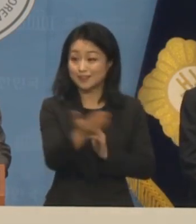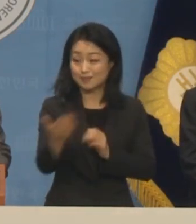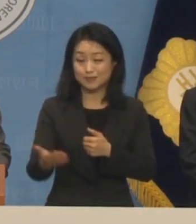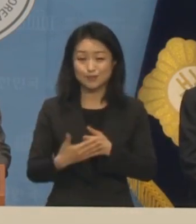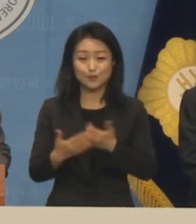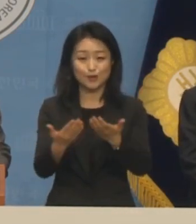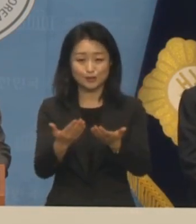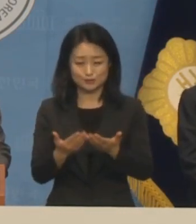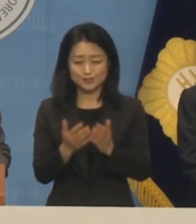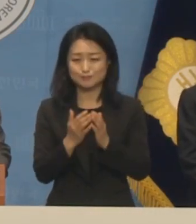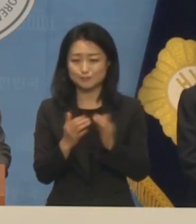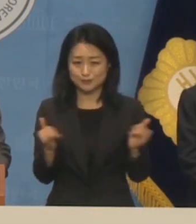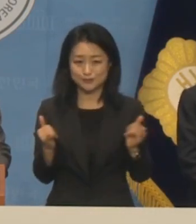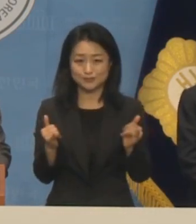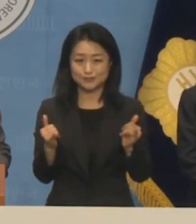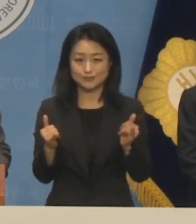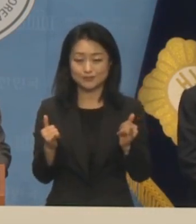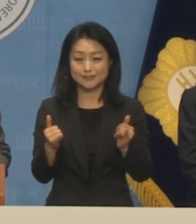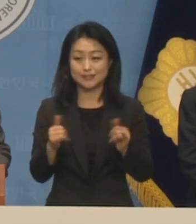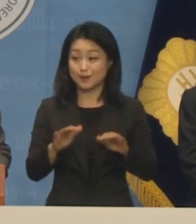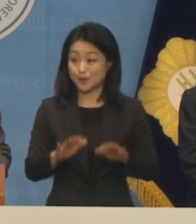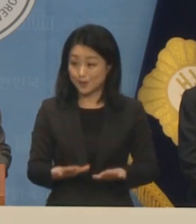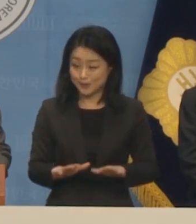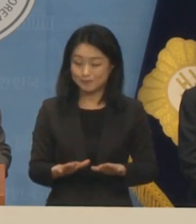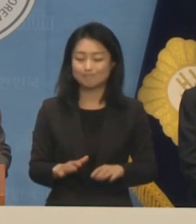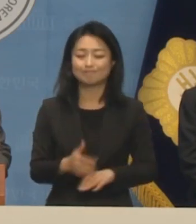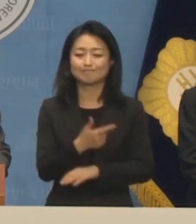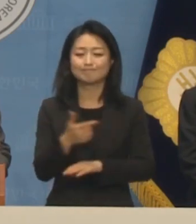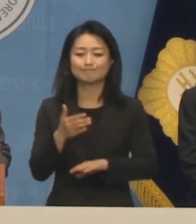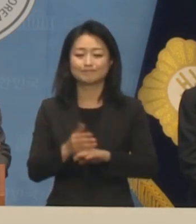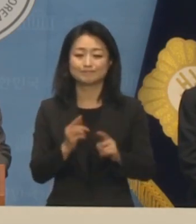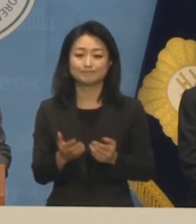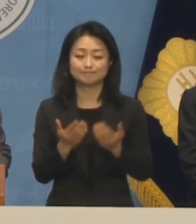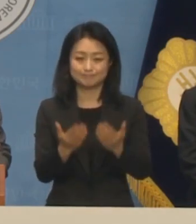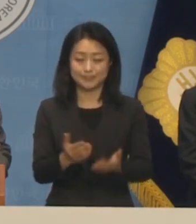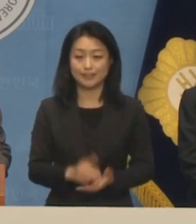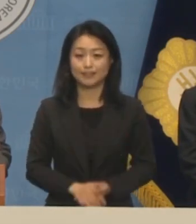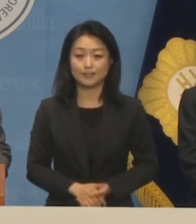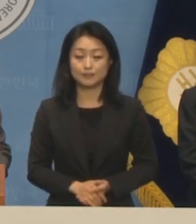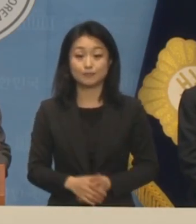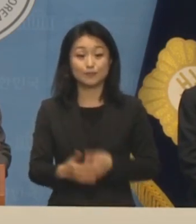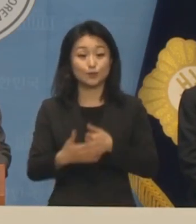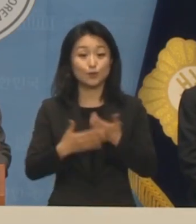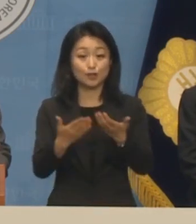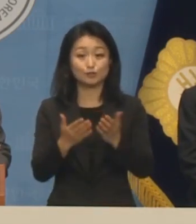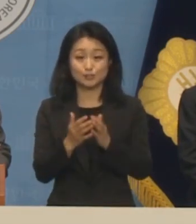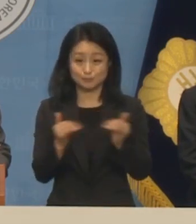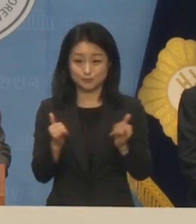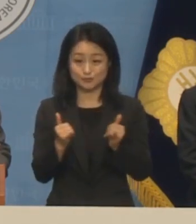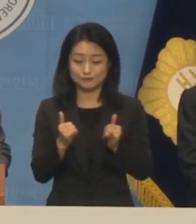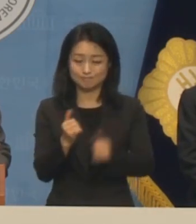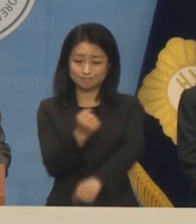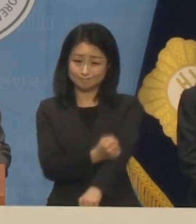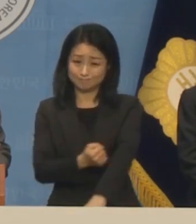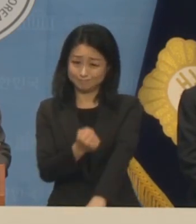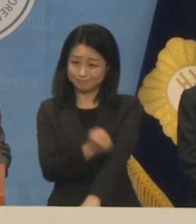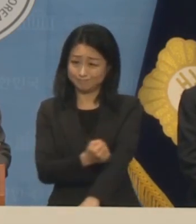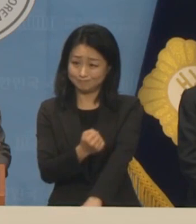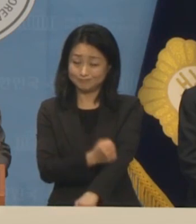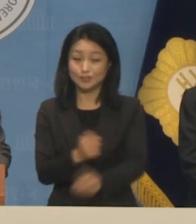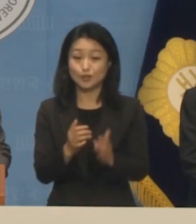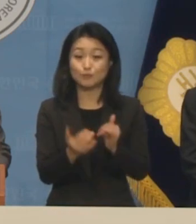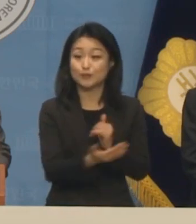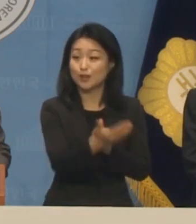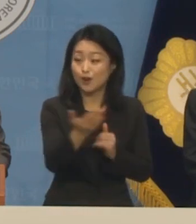도움을 주신 많은 분들께 이 자리를 빌어 감사드립니다. 도움을 주신 분들의 노력은 국민들의